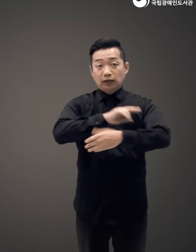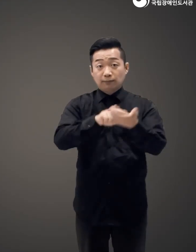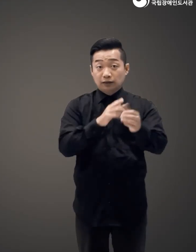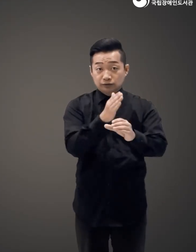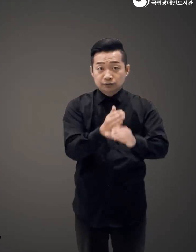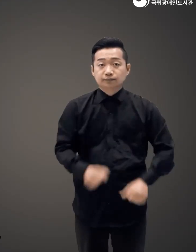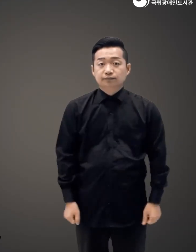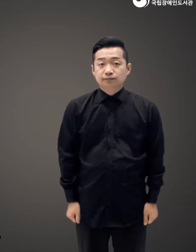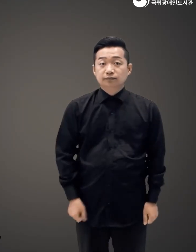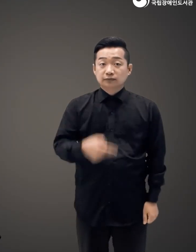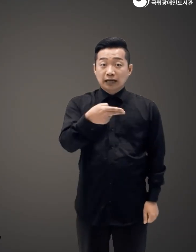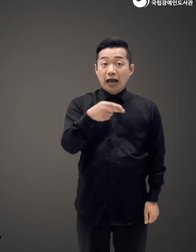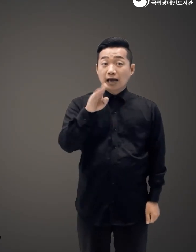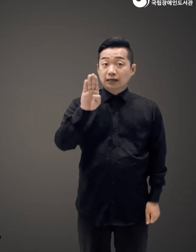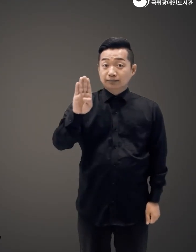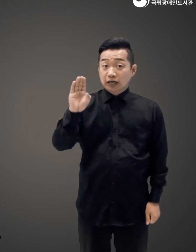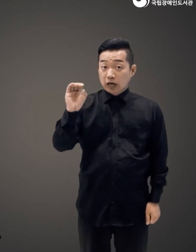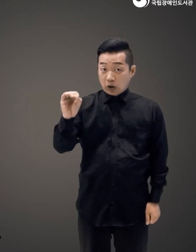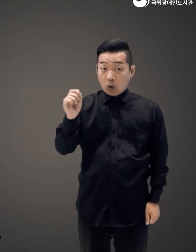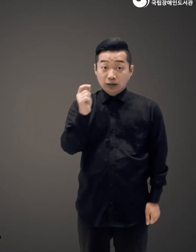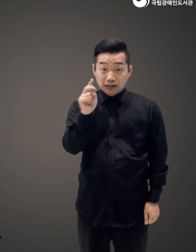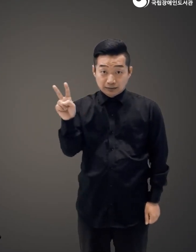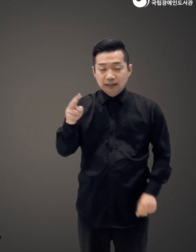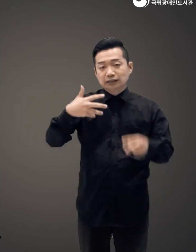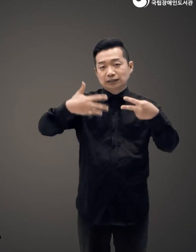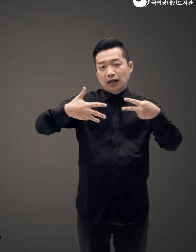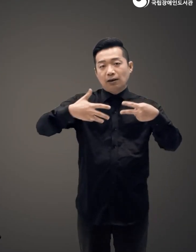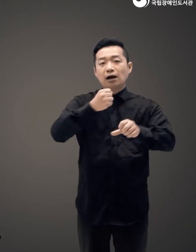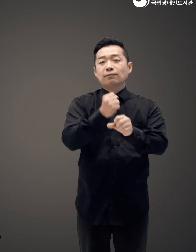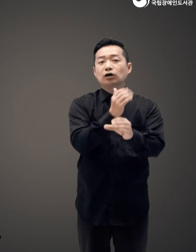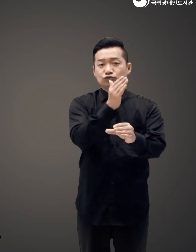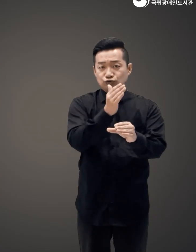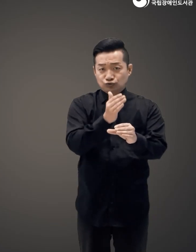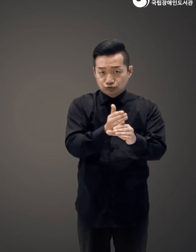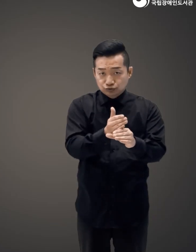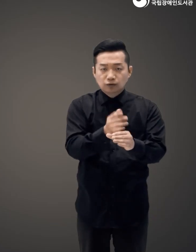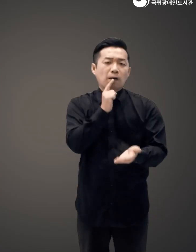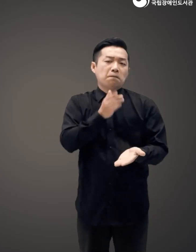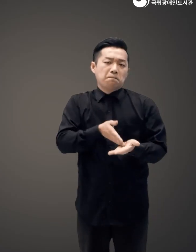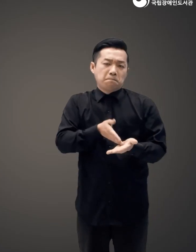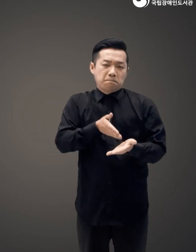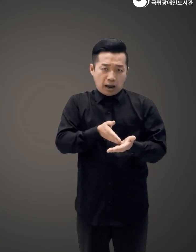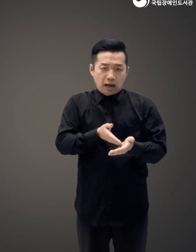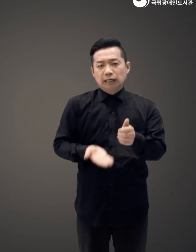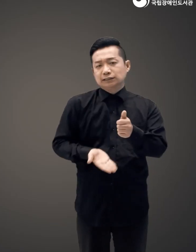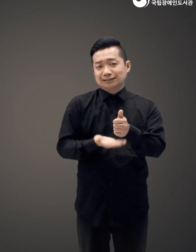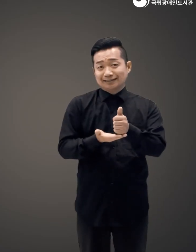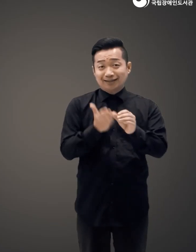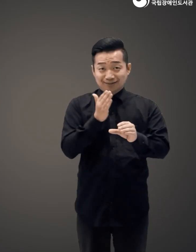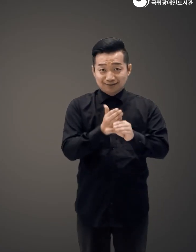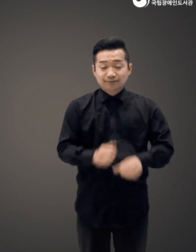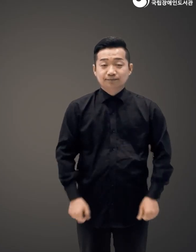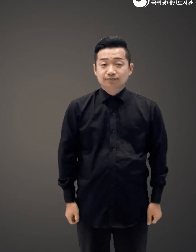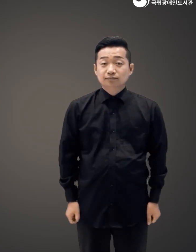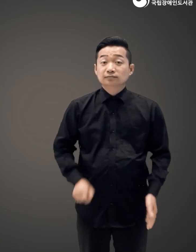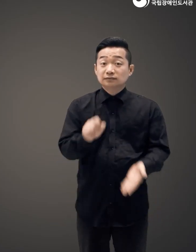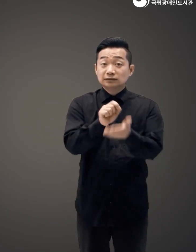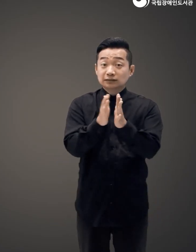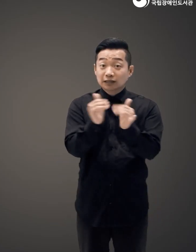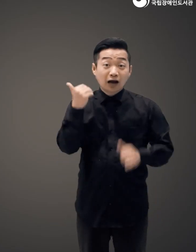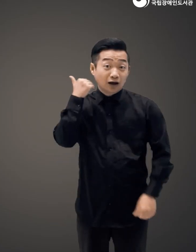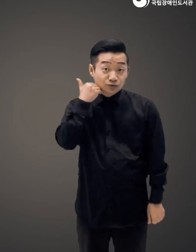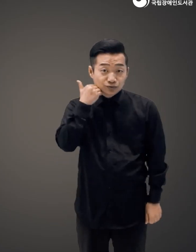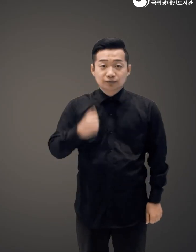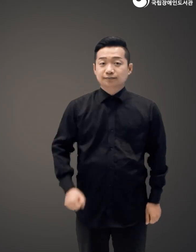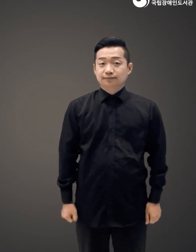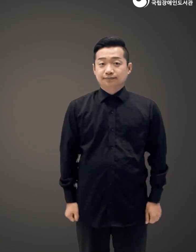출간되었습니다. 무려 HBO의 드라마로도 제작되고 있다는 소식을 알리며 극찬을 받고 있는 이 스릴러. 작가가